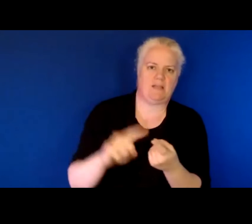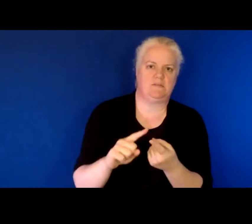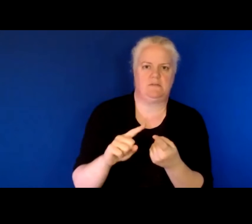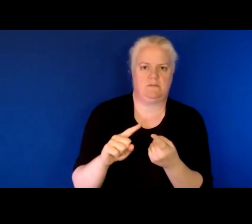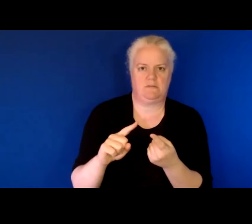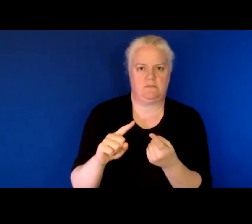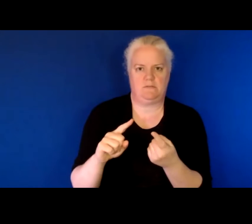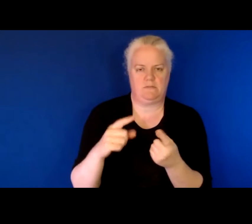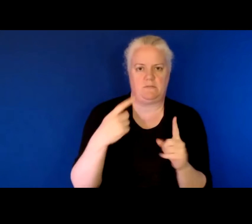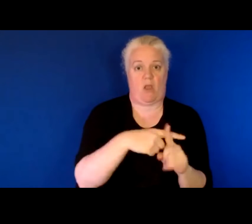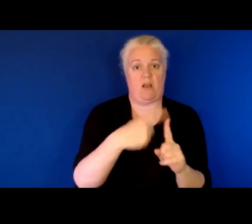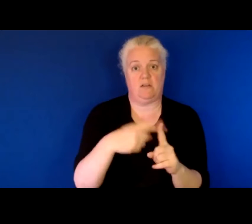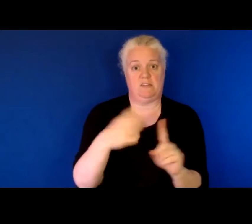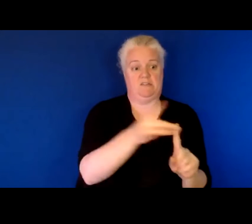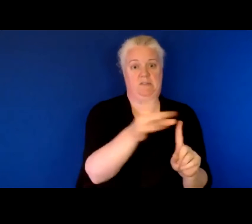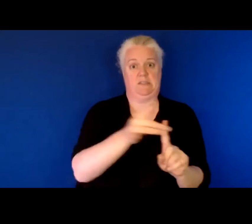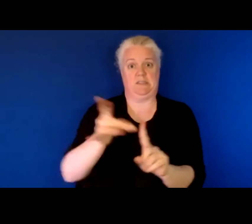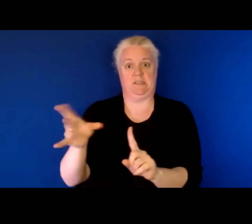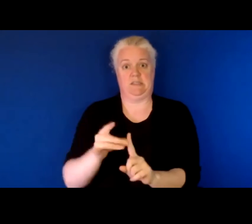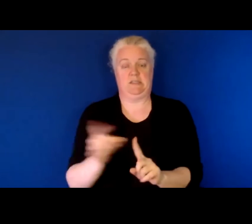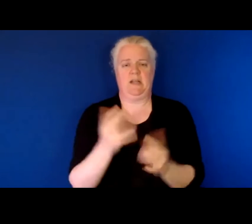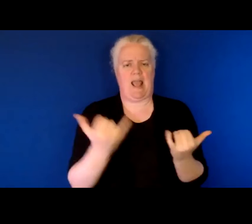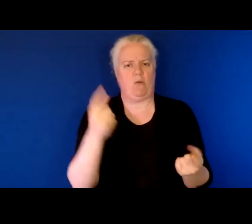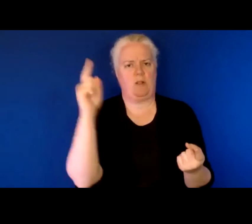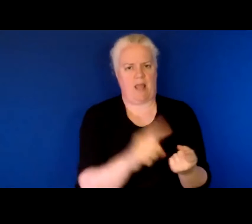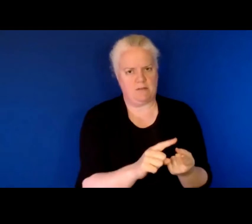确诊的比率现在有下降的，